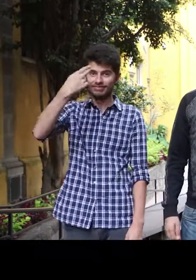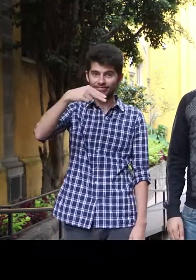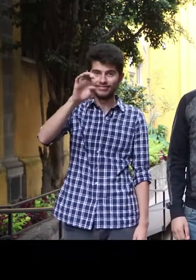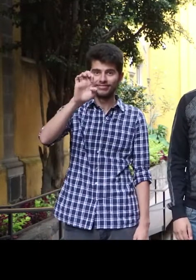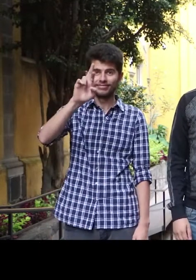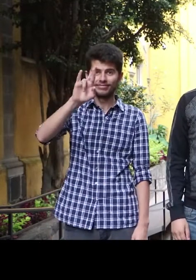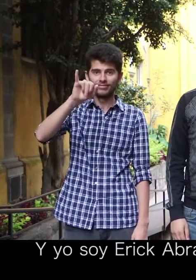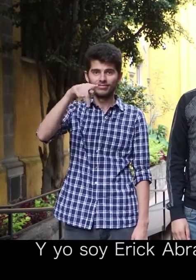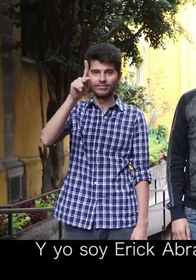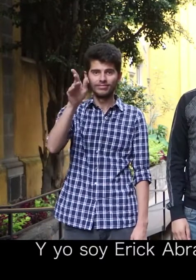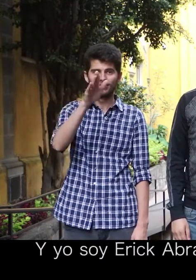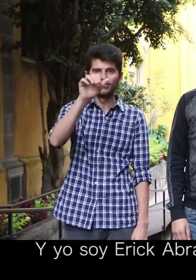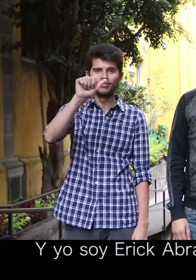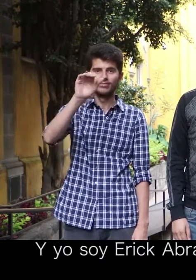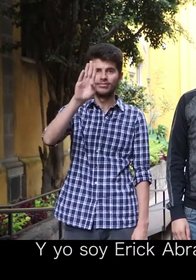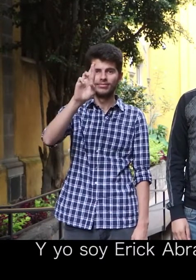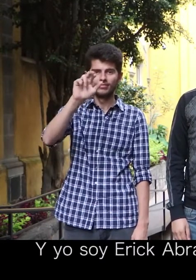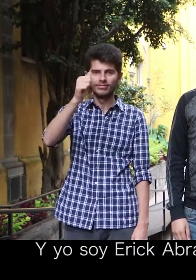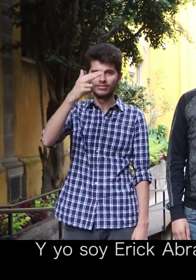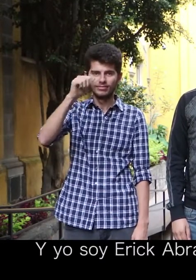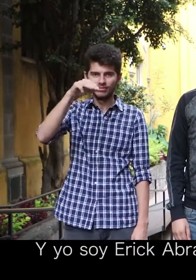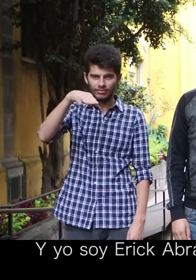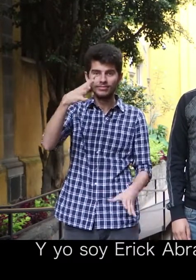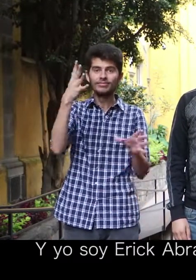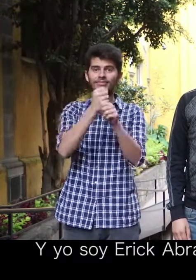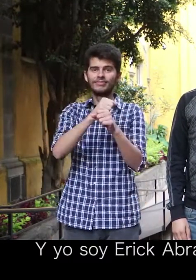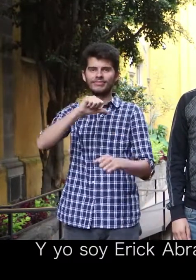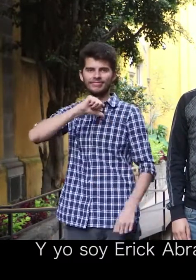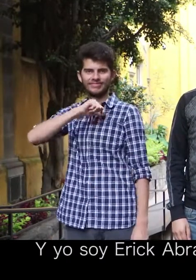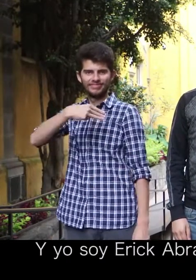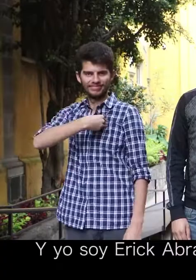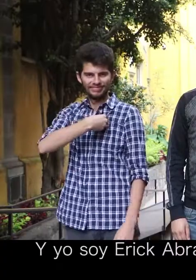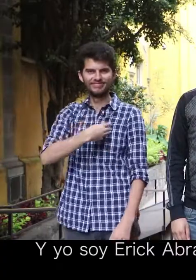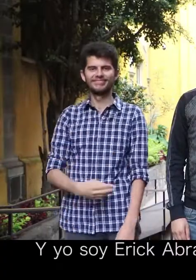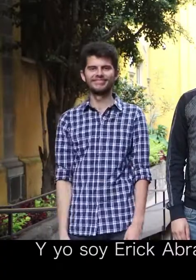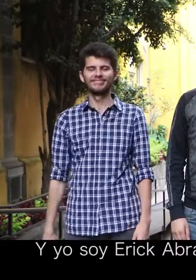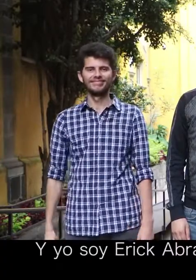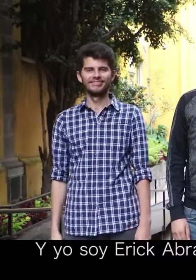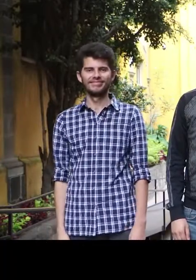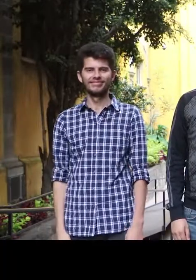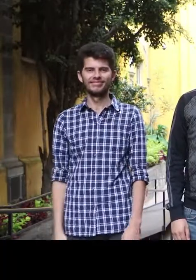Y yo soy Eric Abraham Zúñiga y esta es mi seña.